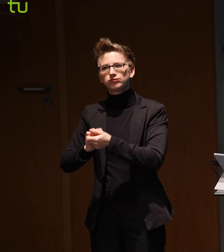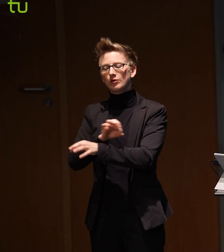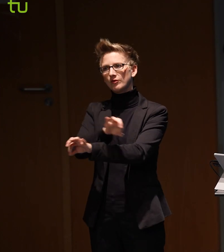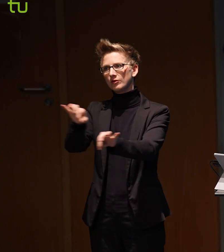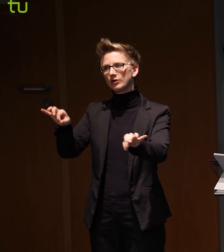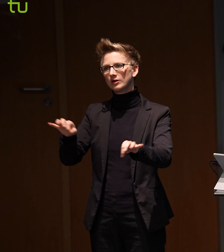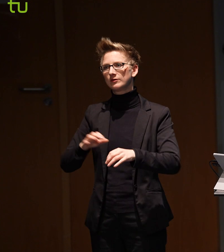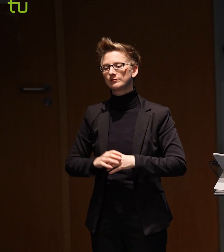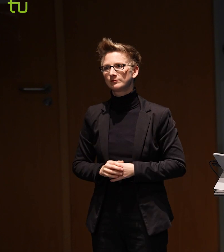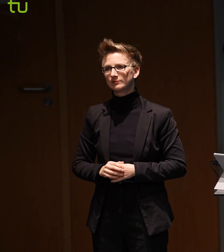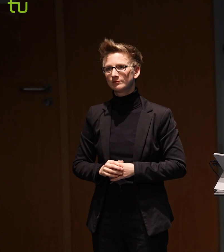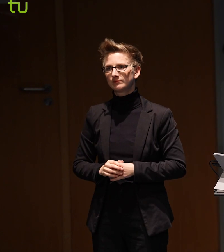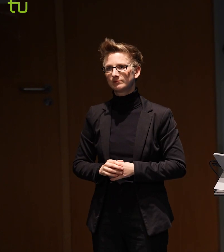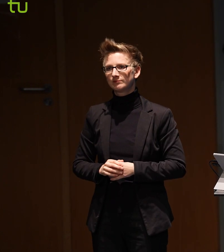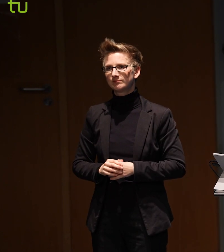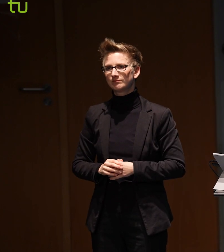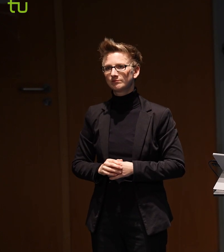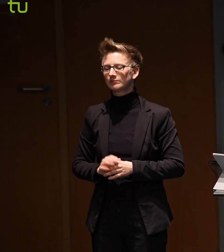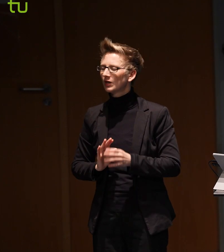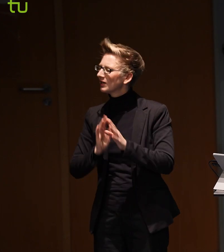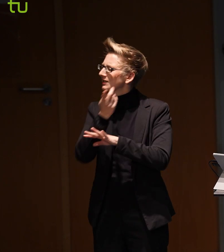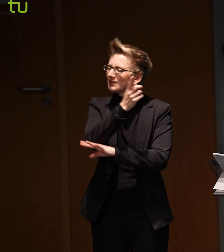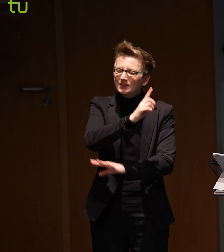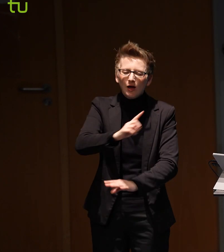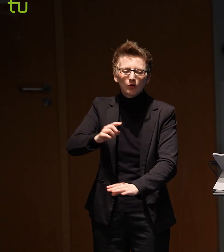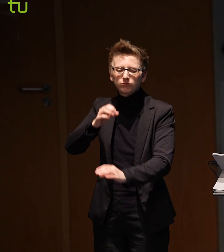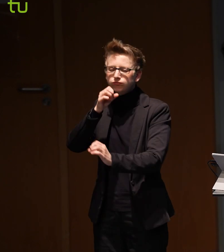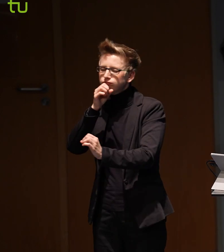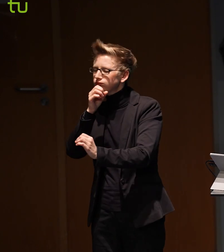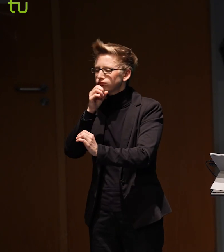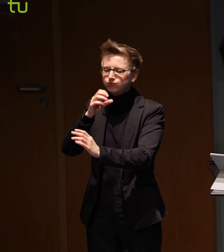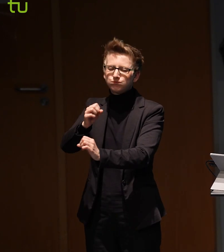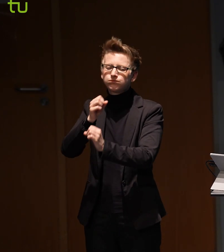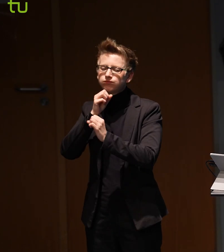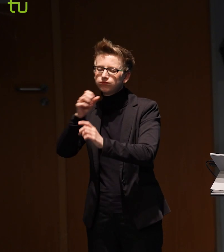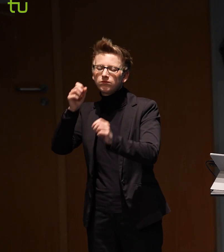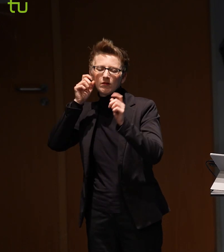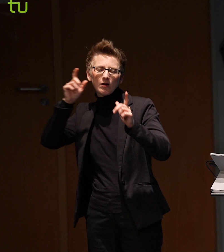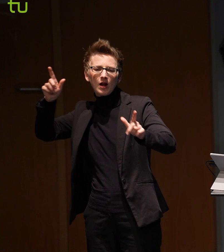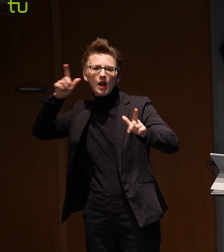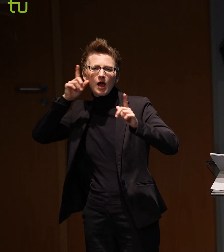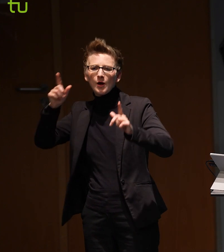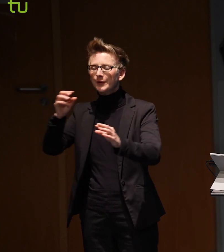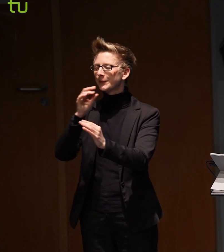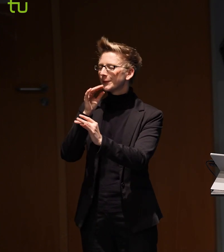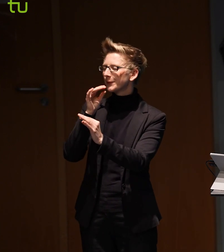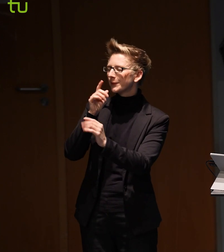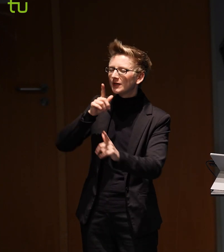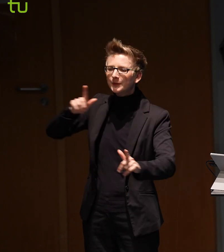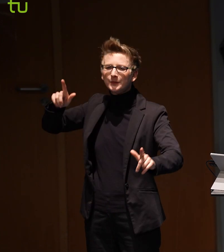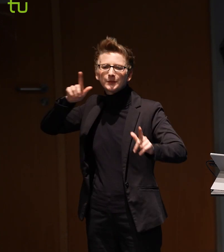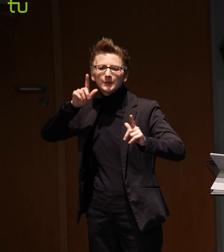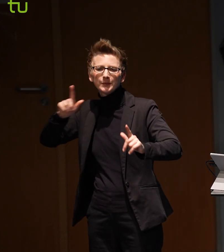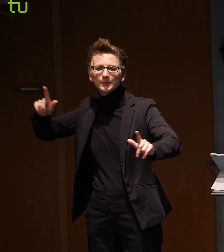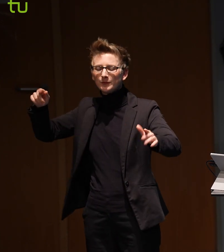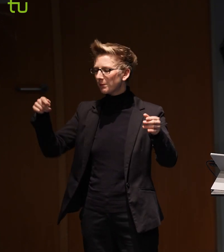Das ist das Trillern von tausend lauten Trompeten und der Schrei der Piccoloflöte und der Schlag